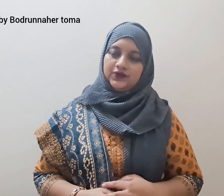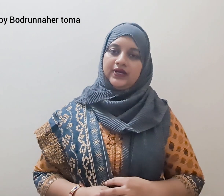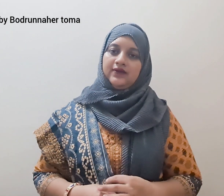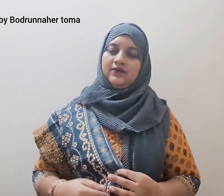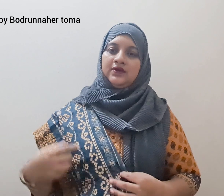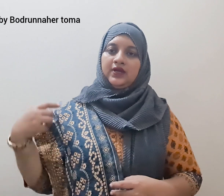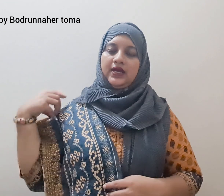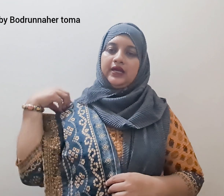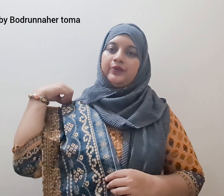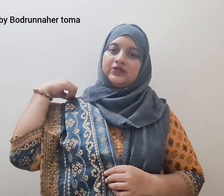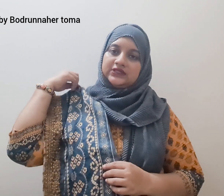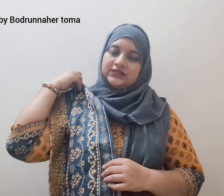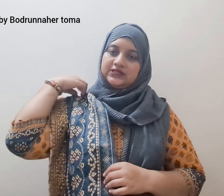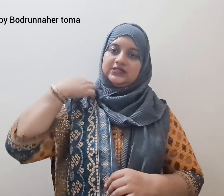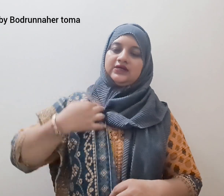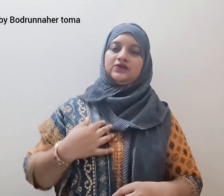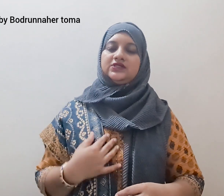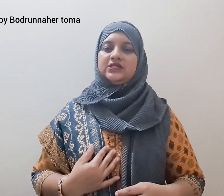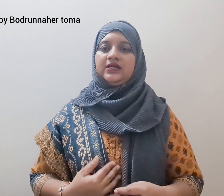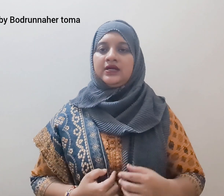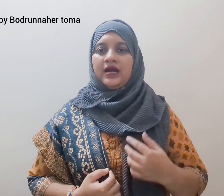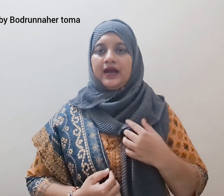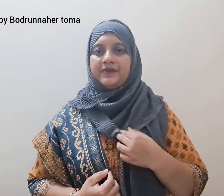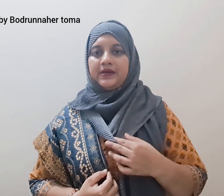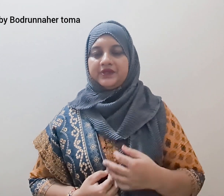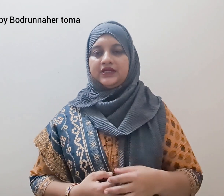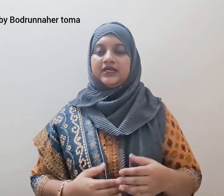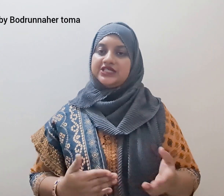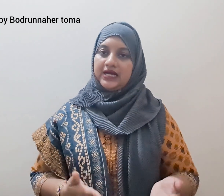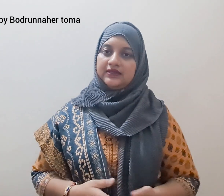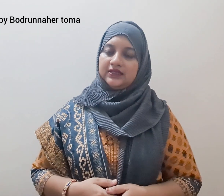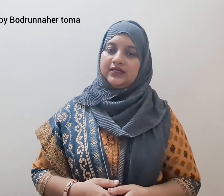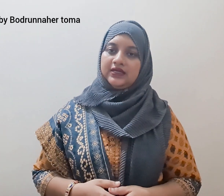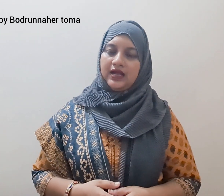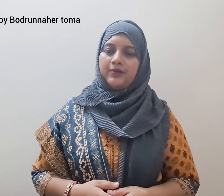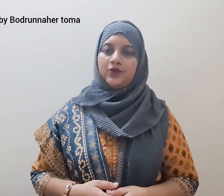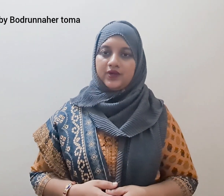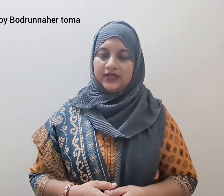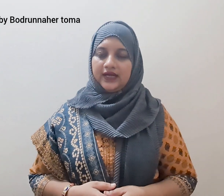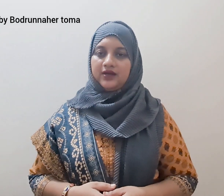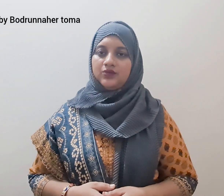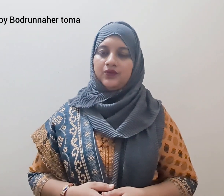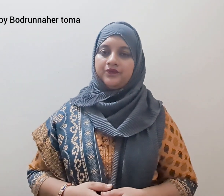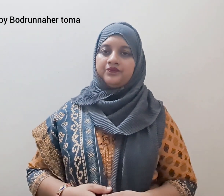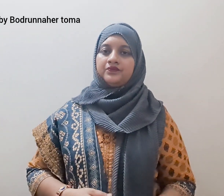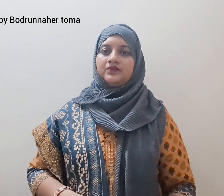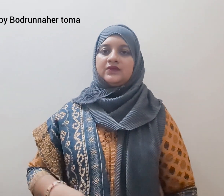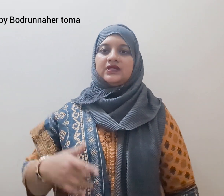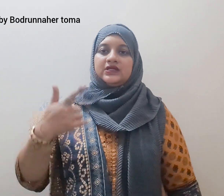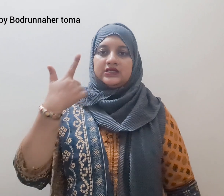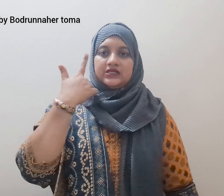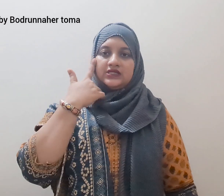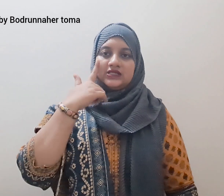গেল। এরপর যে জিনিসটা হচ্ছে, আমি আপনাদেরকে 7 দিনের নাম করে দেখাবো।